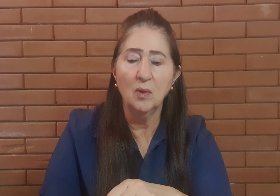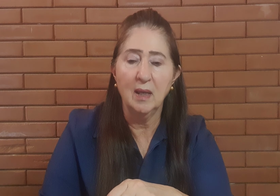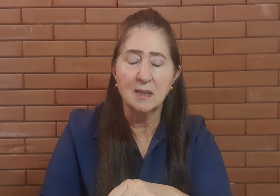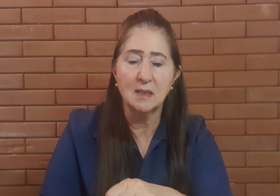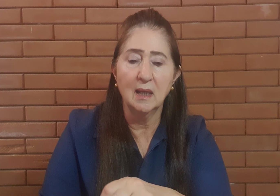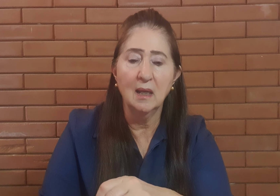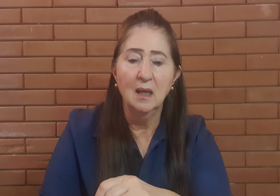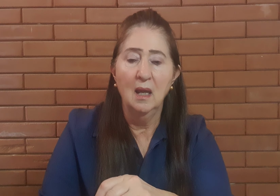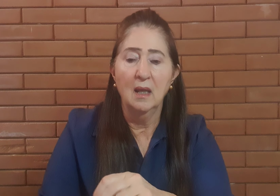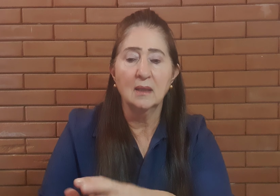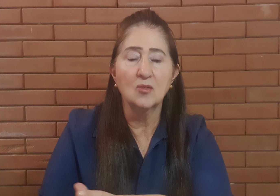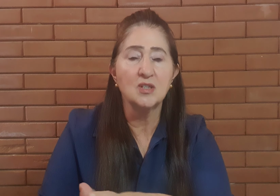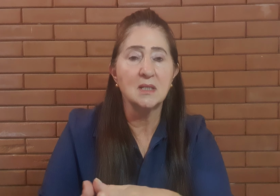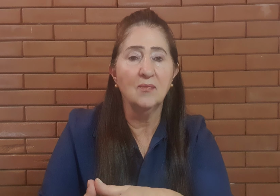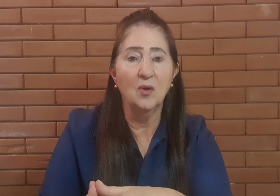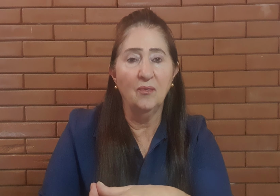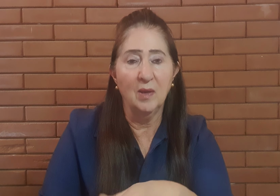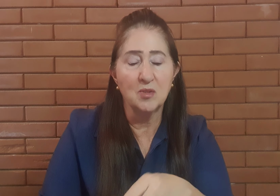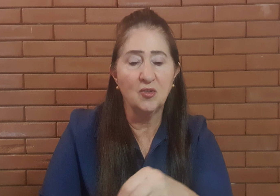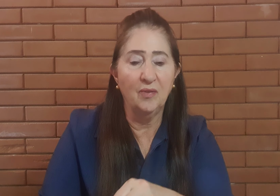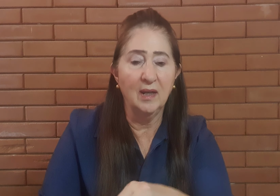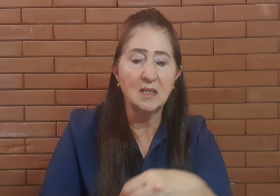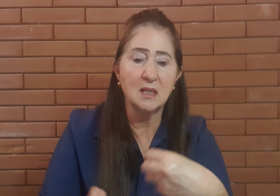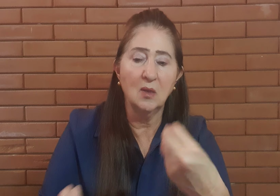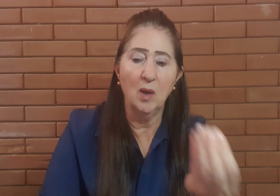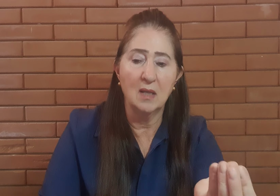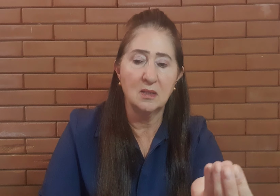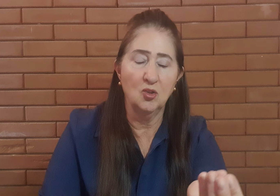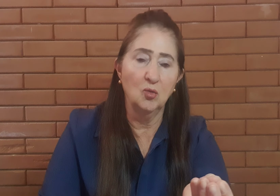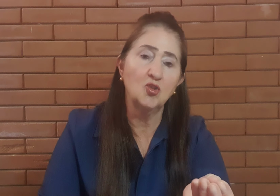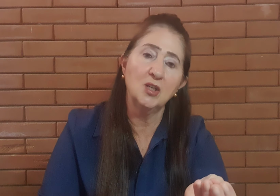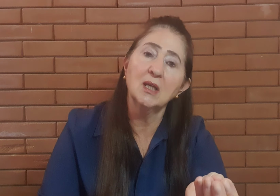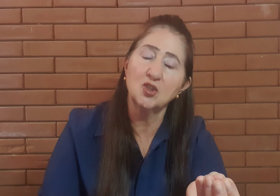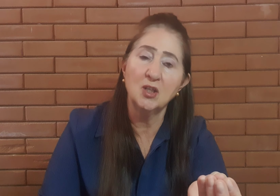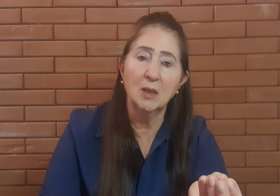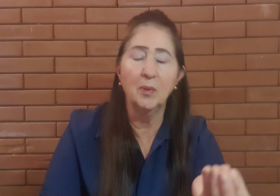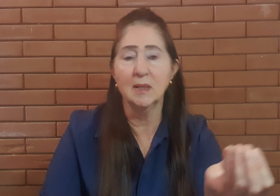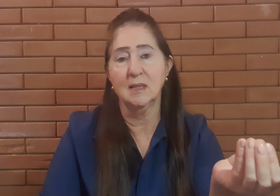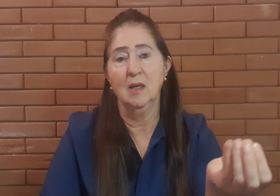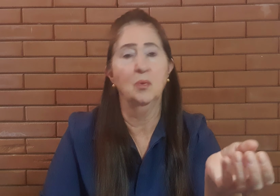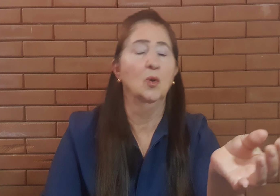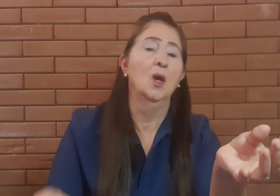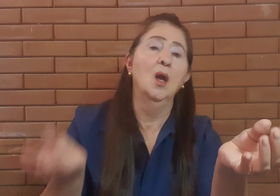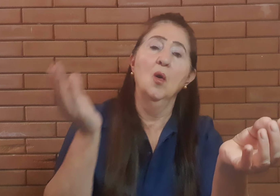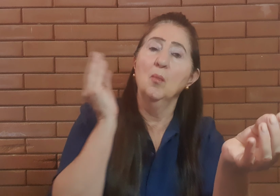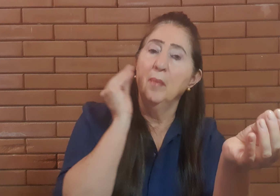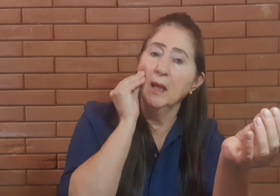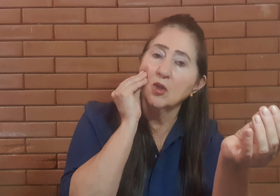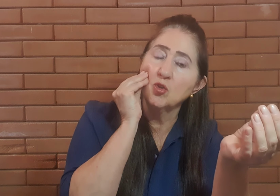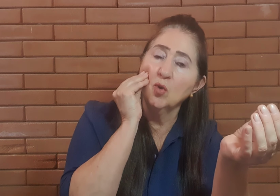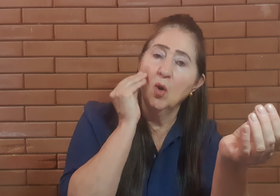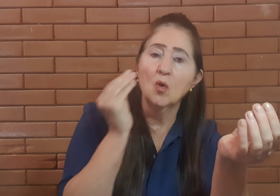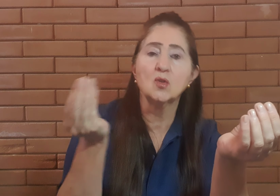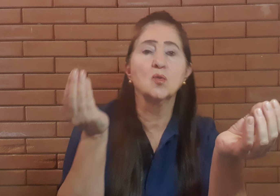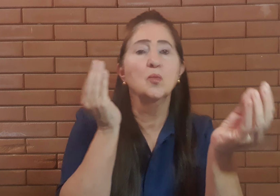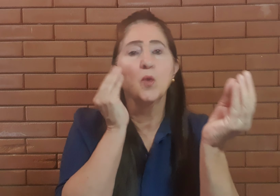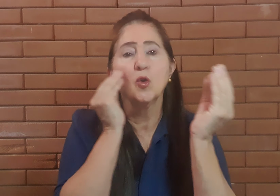influência, né? Então, desenvolvemos diferentes linguagens no dia a dia. Por exemplo, um beijo no rosto,